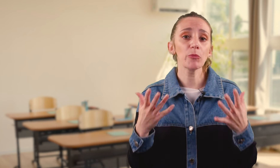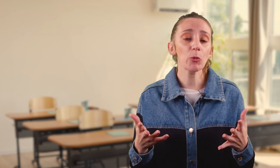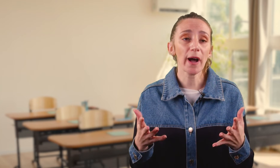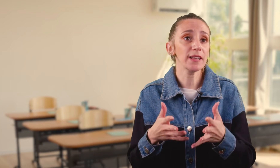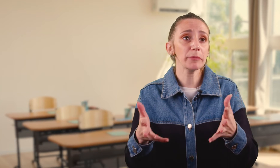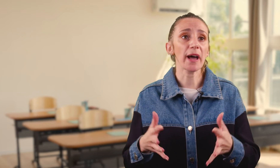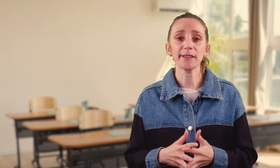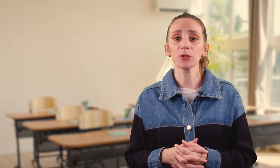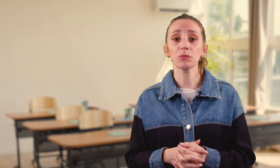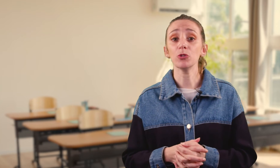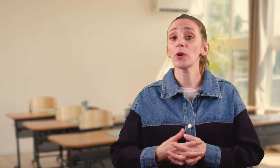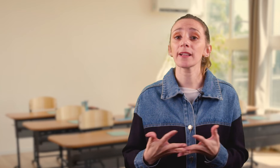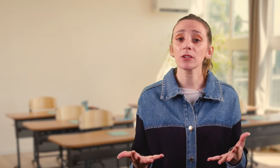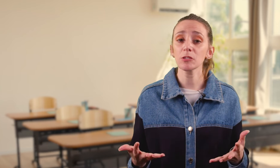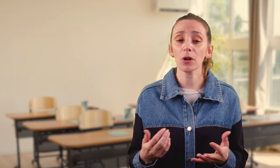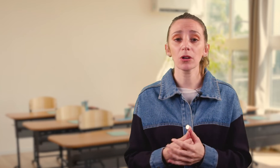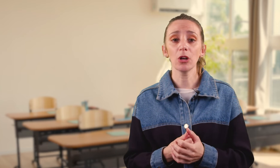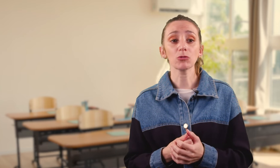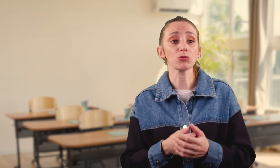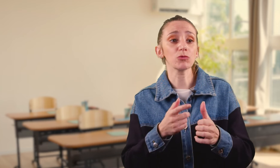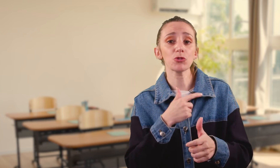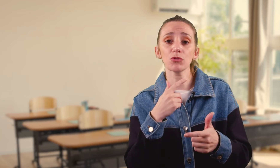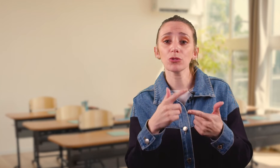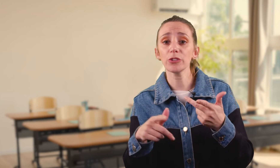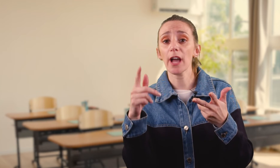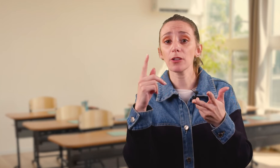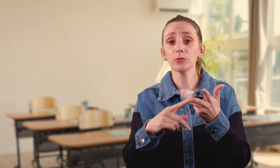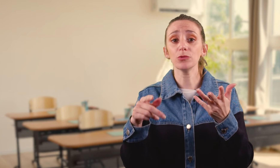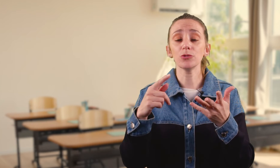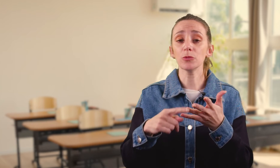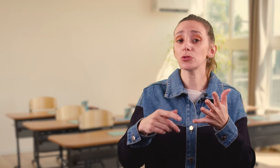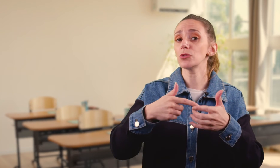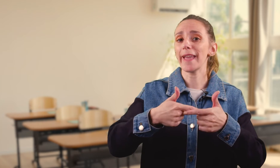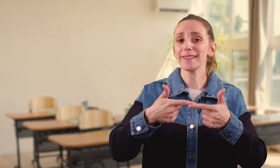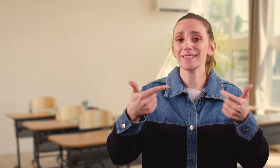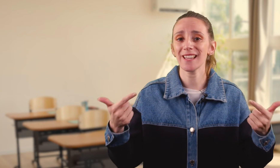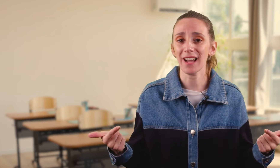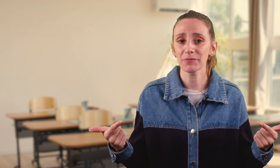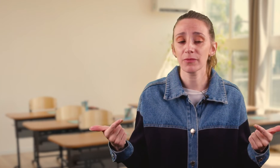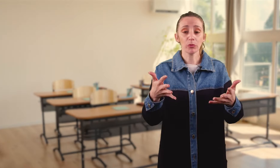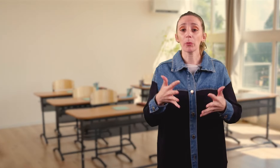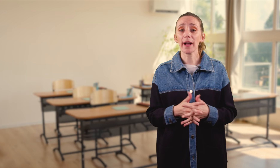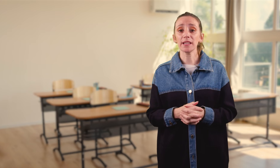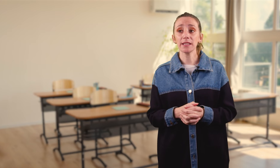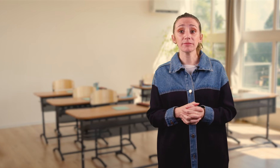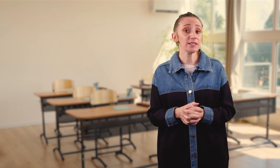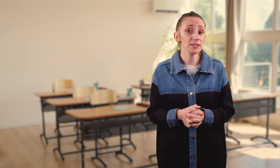pour parler, par exemple, de moyens de transport, donc de voitures, de cars, de bus, de motos, etc. Pour parler des